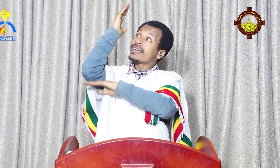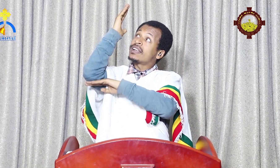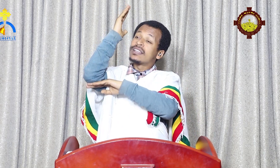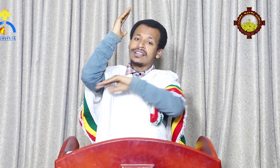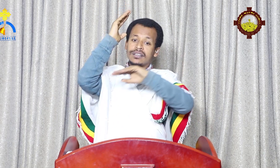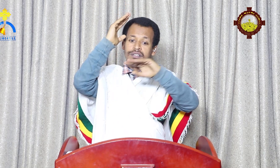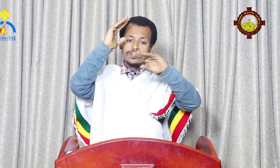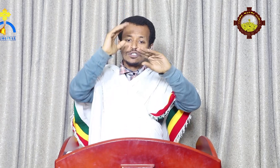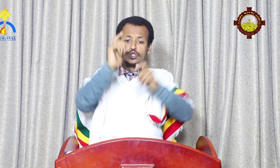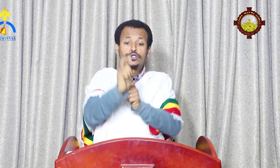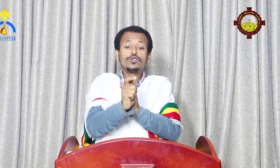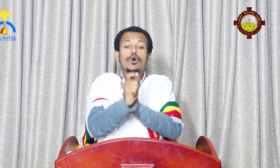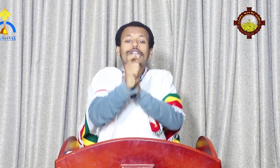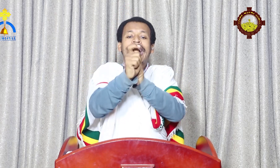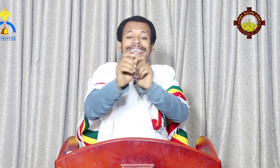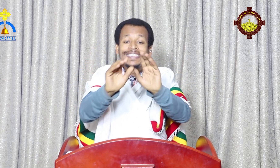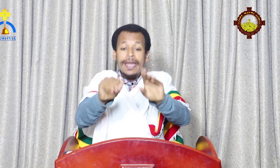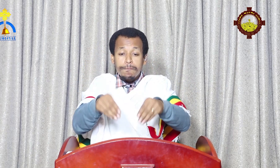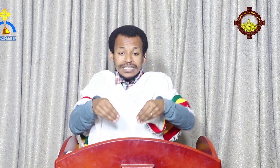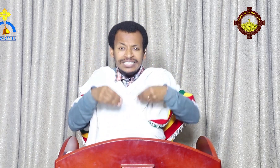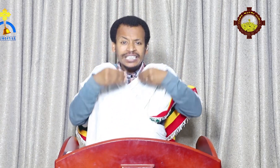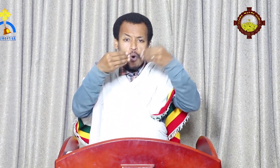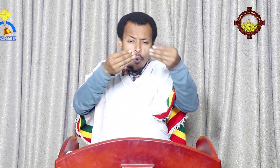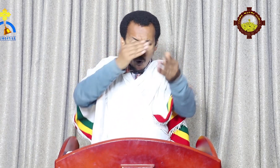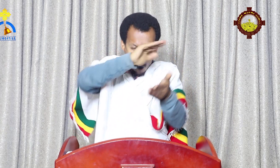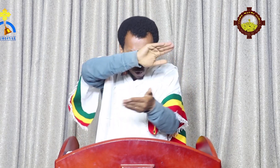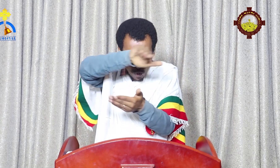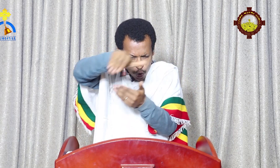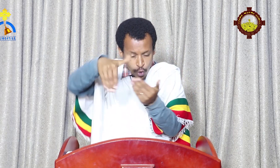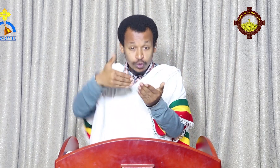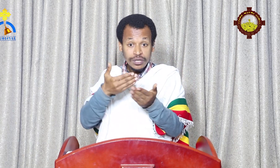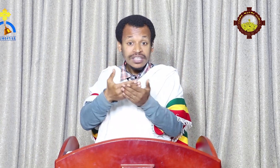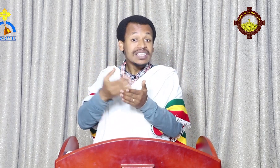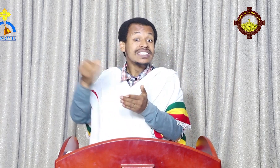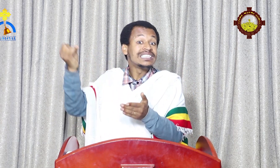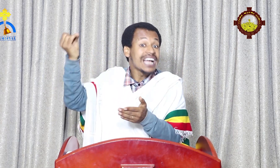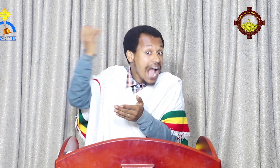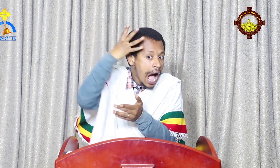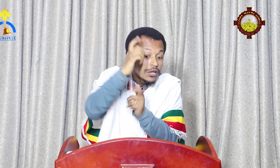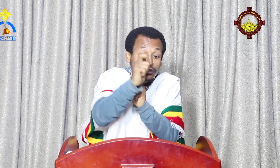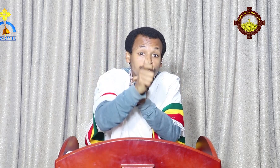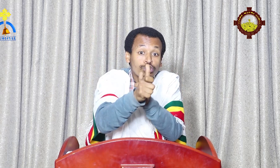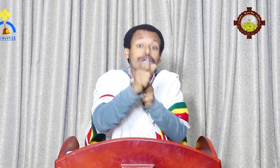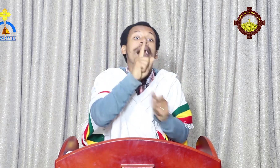እግዚአብሔር ስጦታ የሚሰጠው ሁሉ የሰጋ ስጦታ